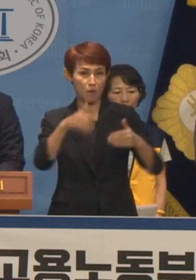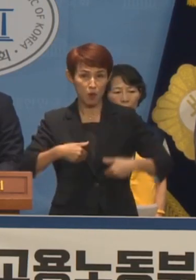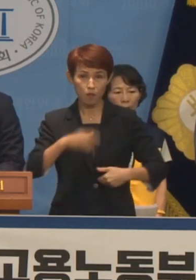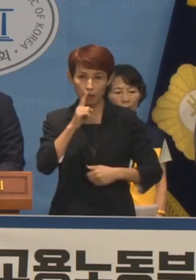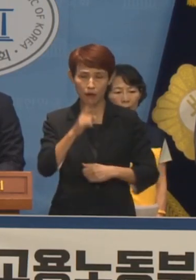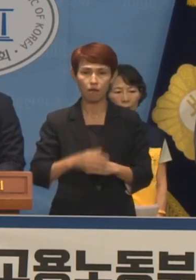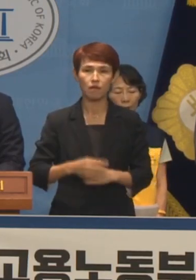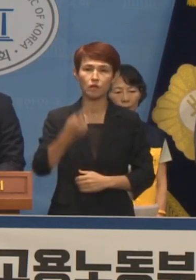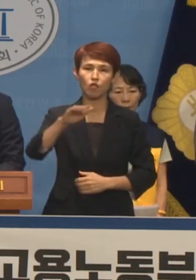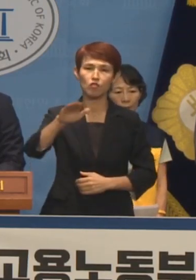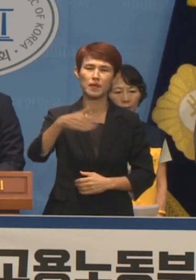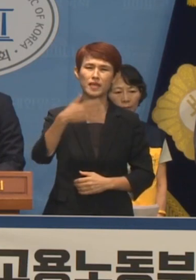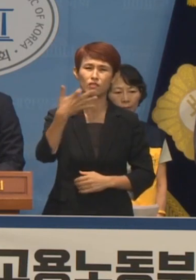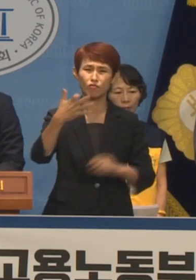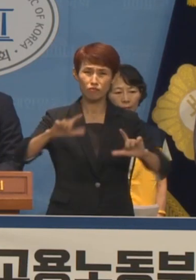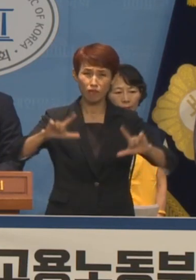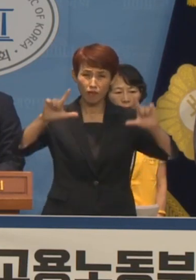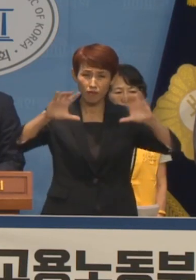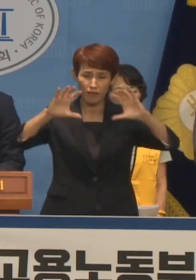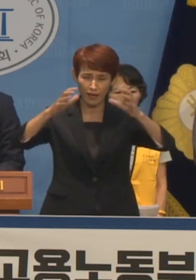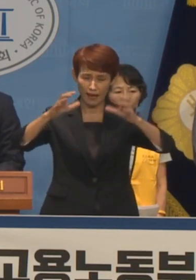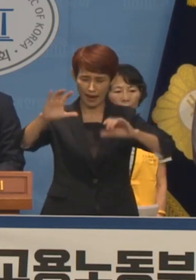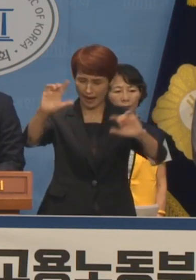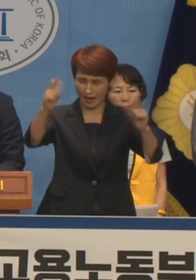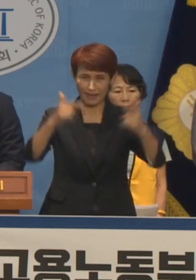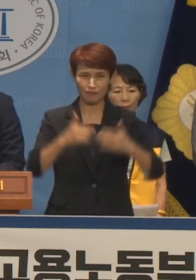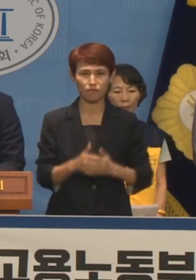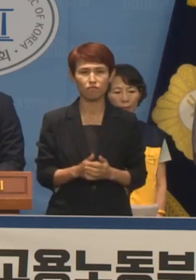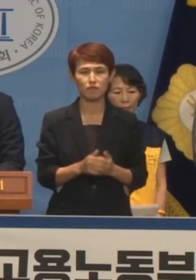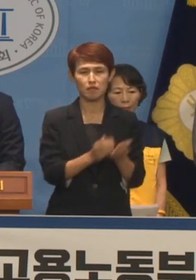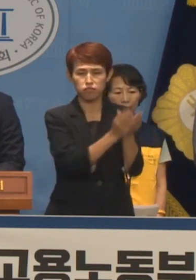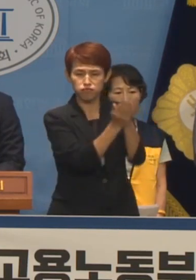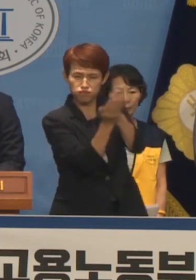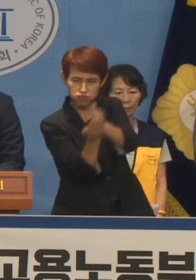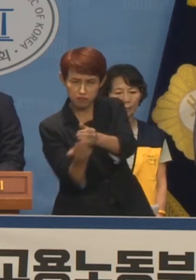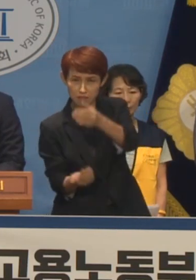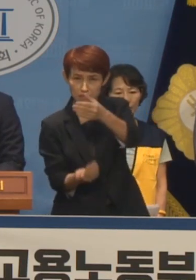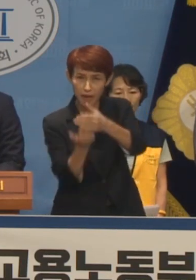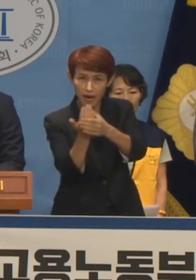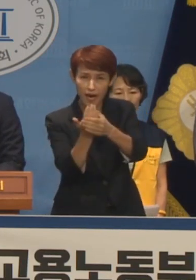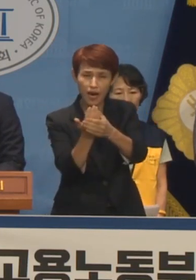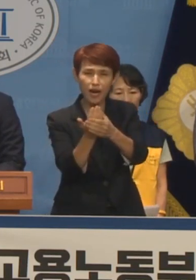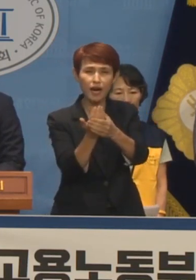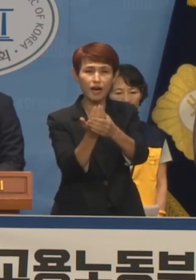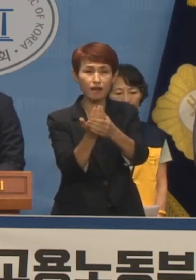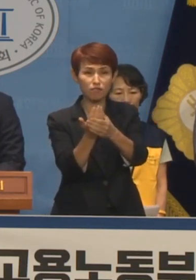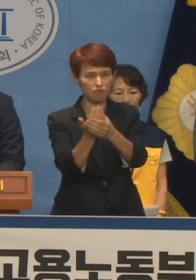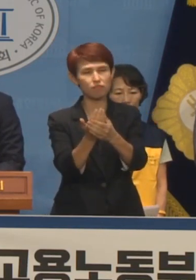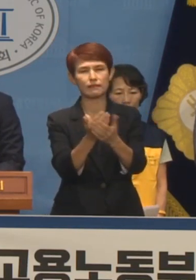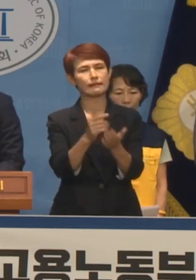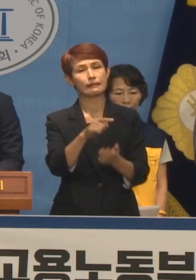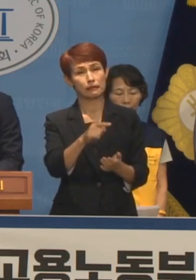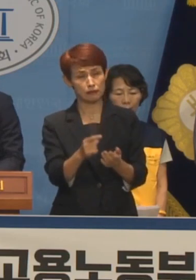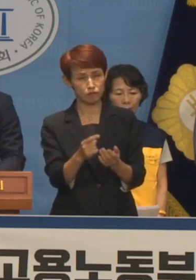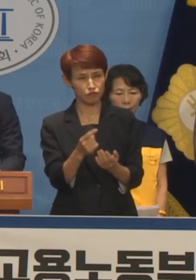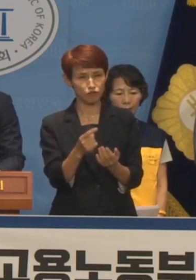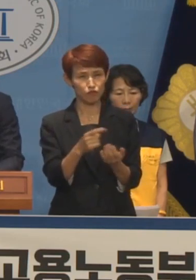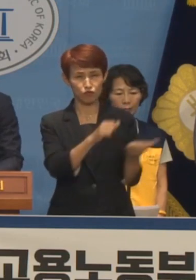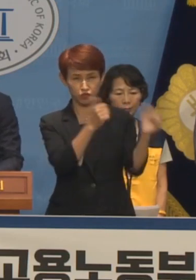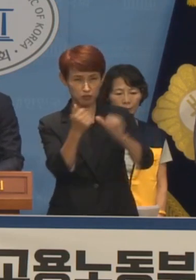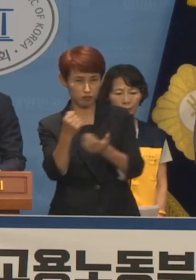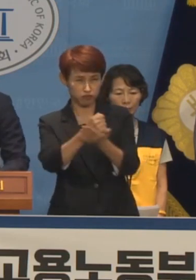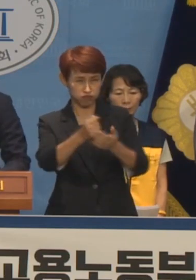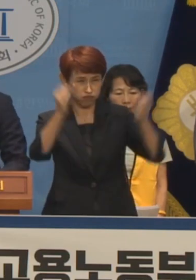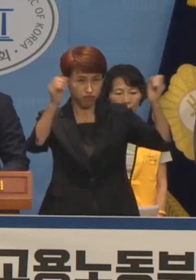1919년에 무슨 나라가 있었냐? 세월호처럼 죽음의 구판 벌이는 자들은 물러가라.